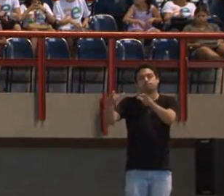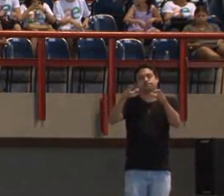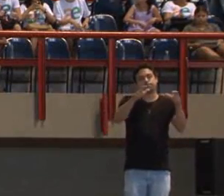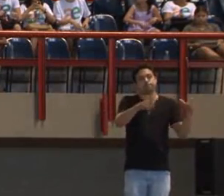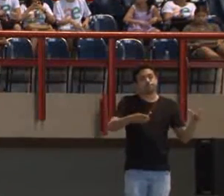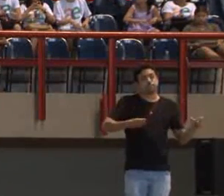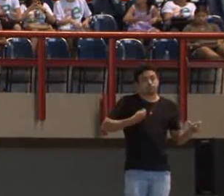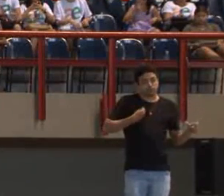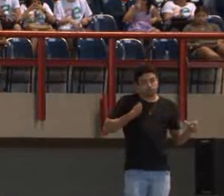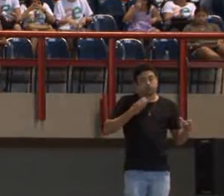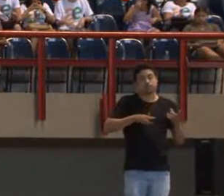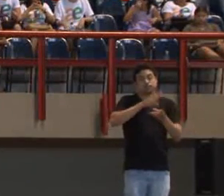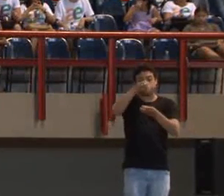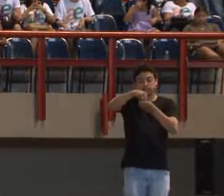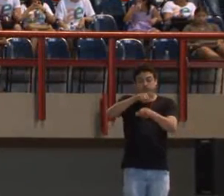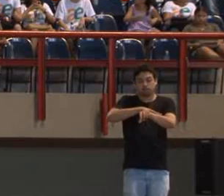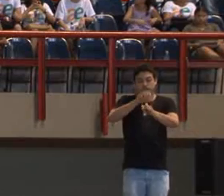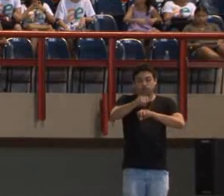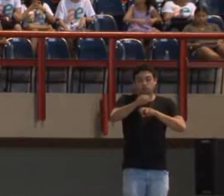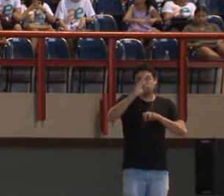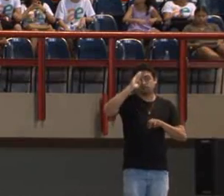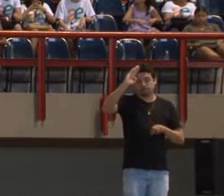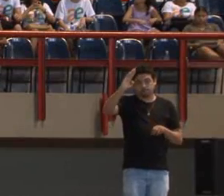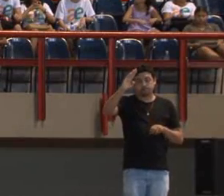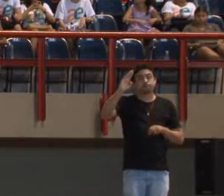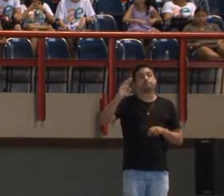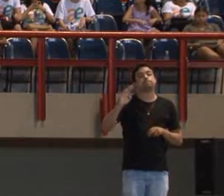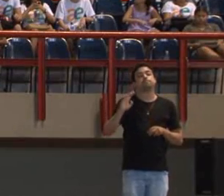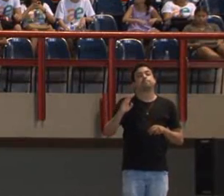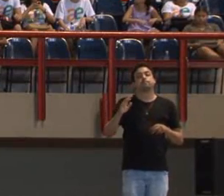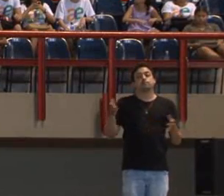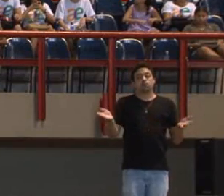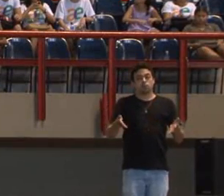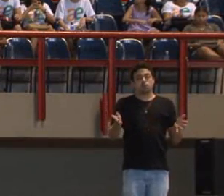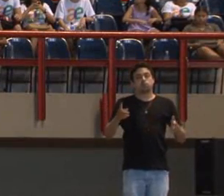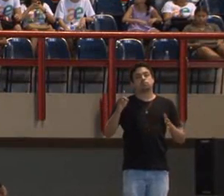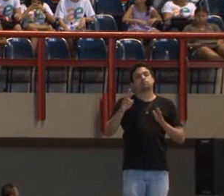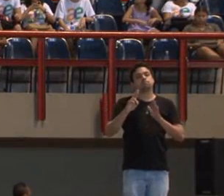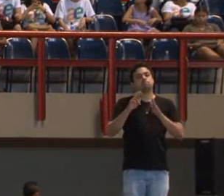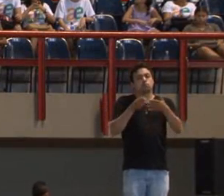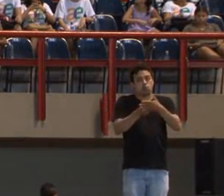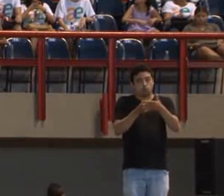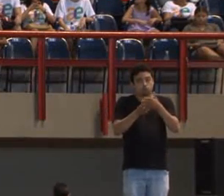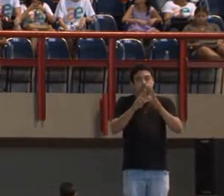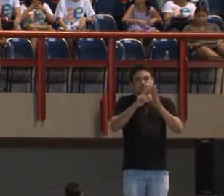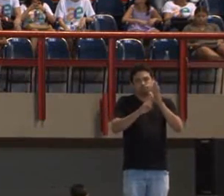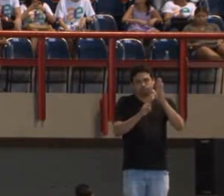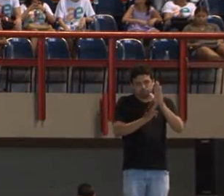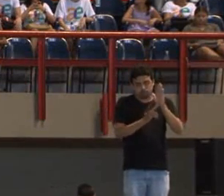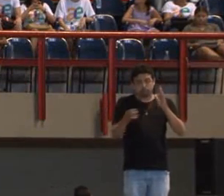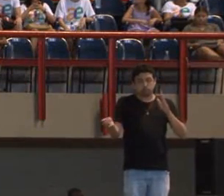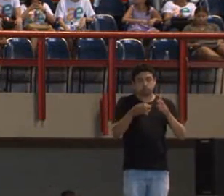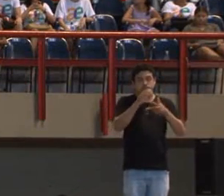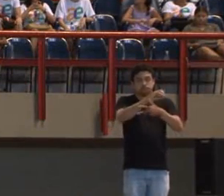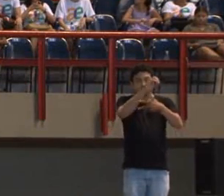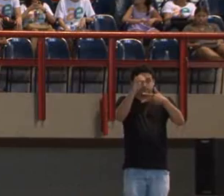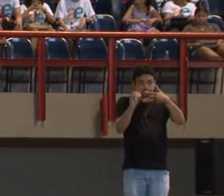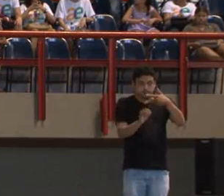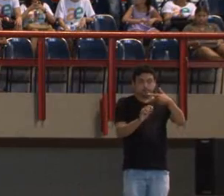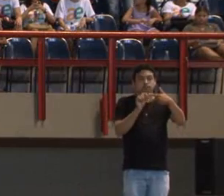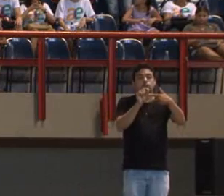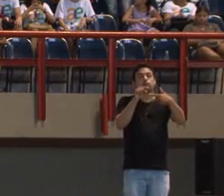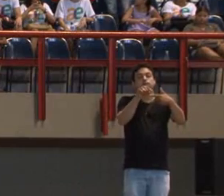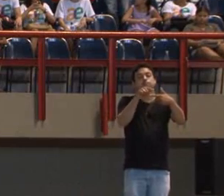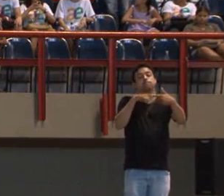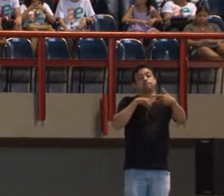vida, inclusive na educação. Hoje, uma das exigências do novo Enem é que